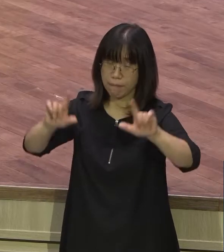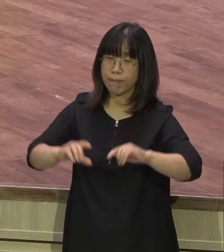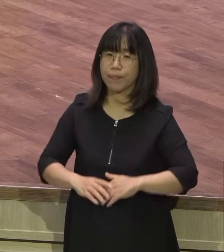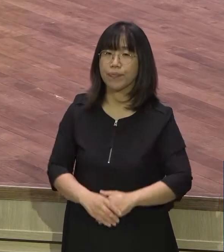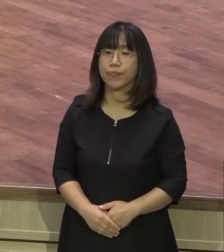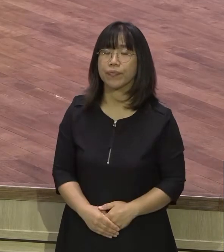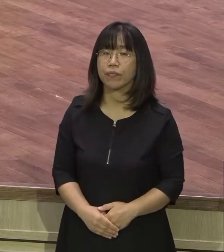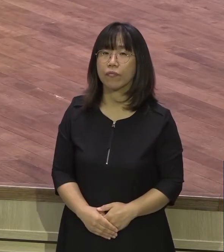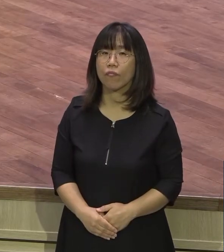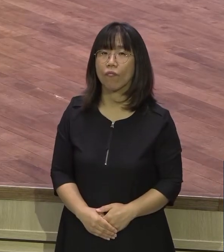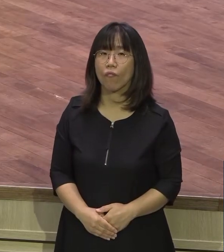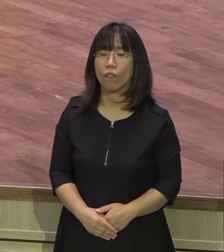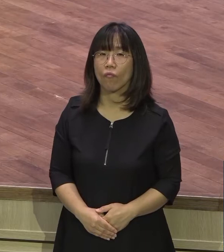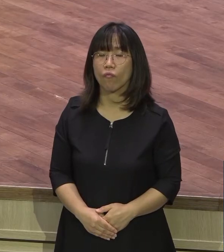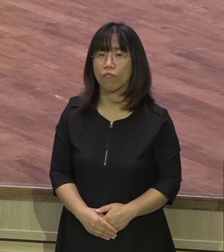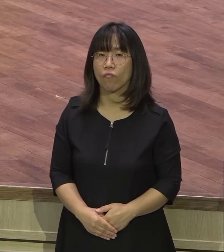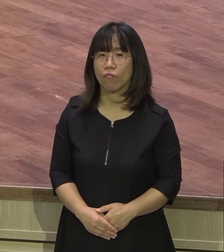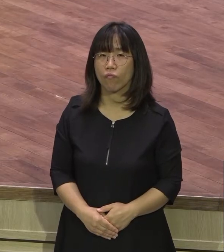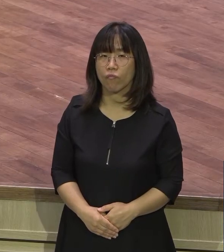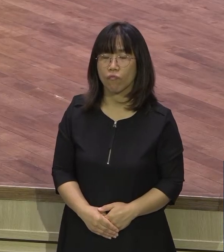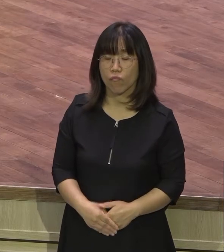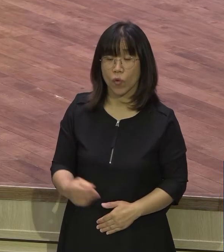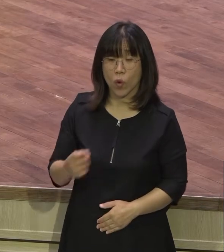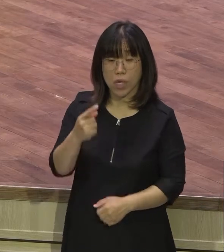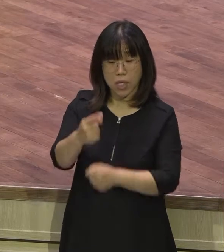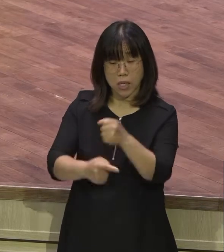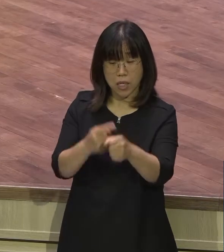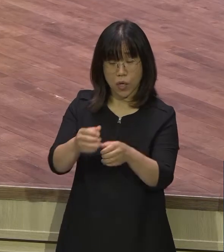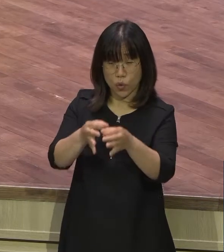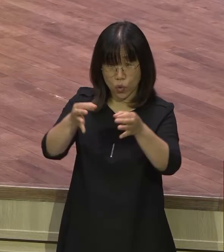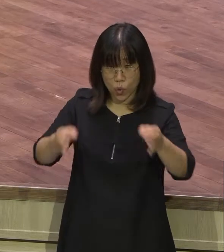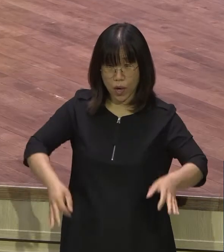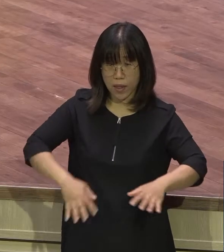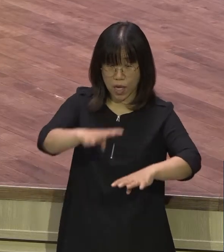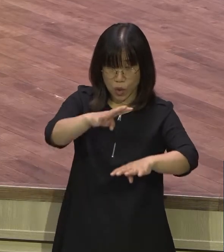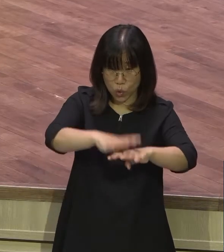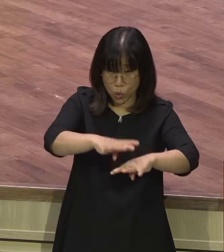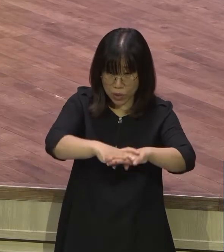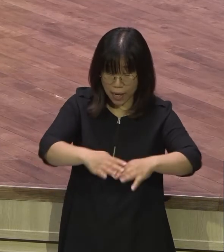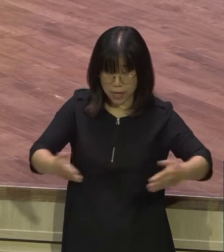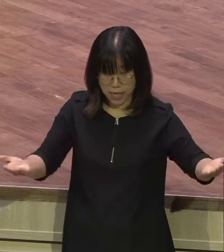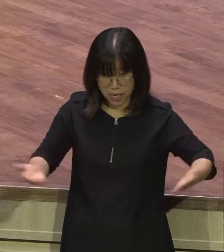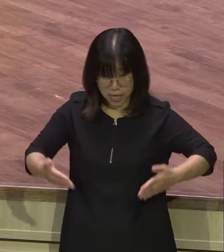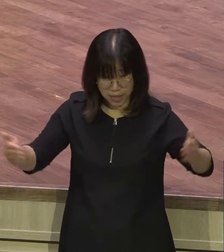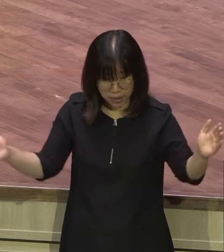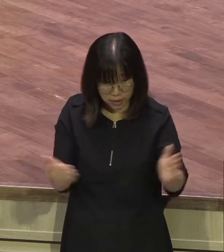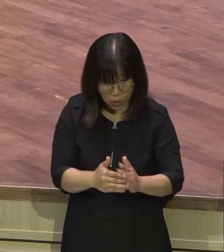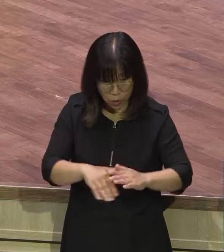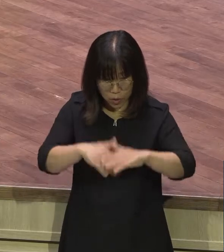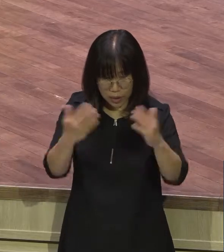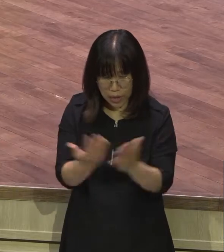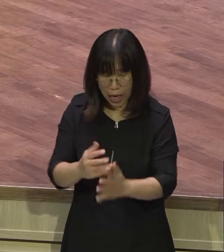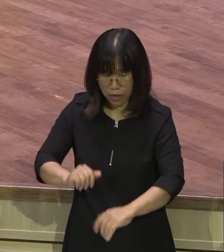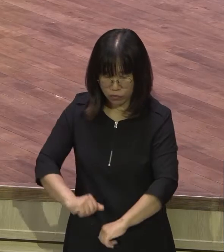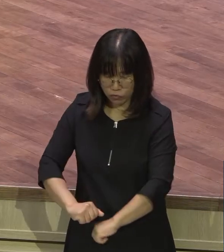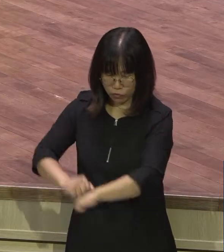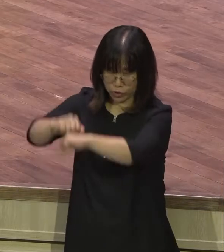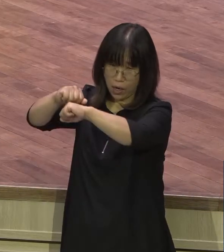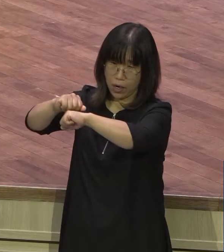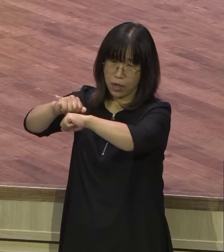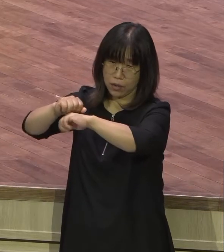또 한편으로는 한해 모든 농사를 마치고 수확을 다 저장한 하다 그래서 하나님께